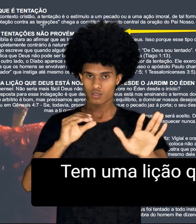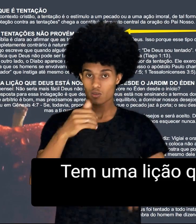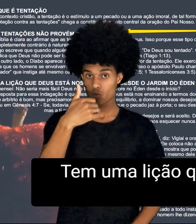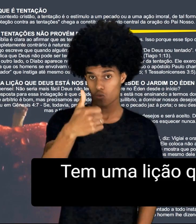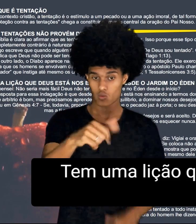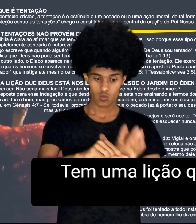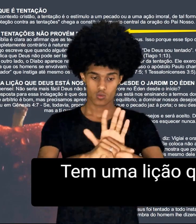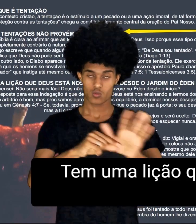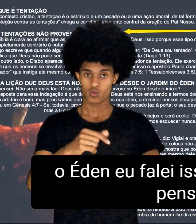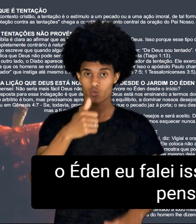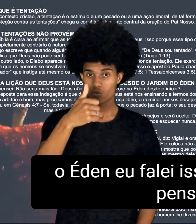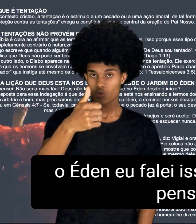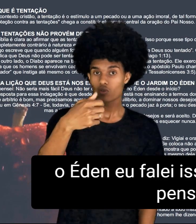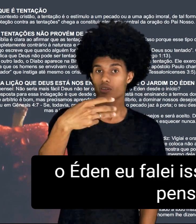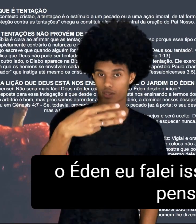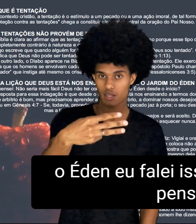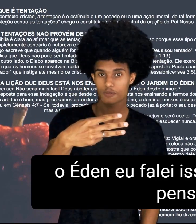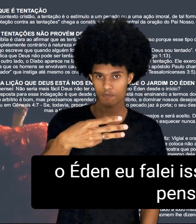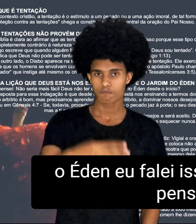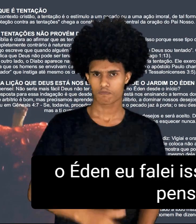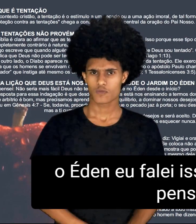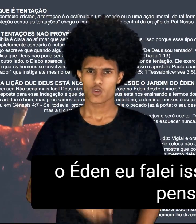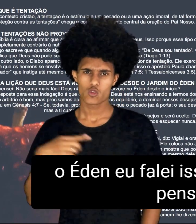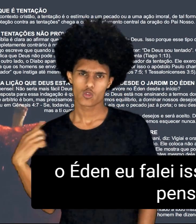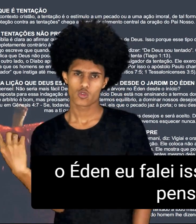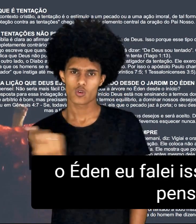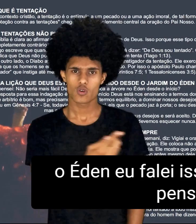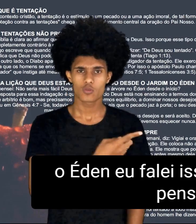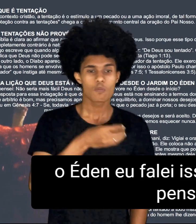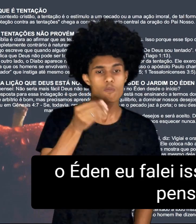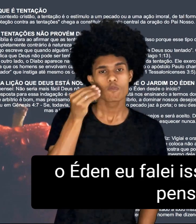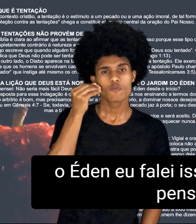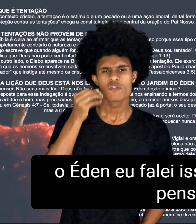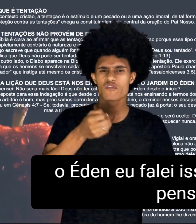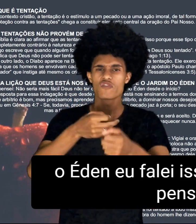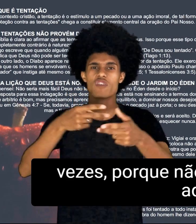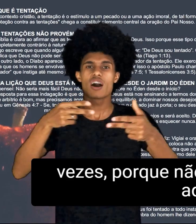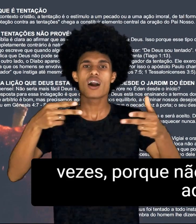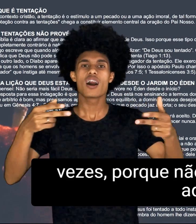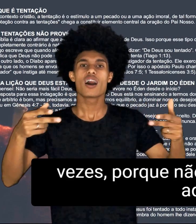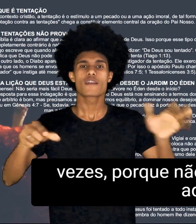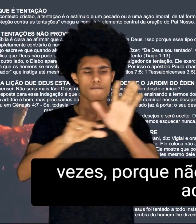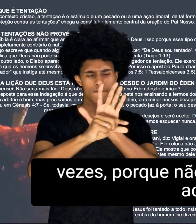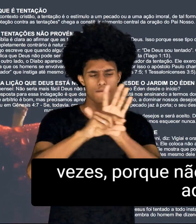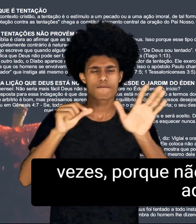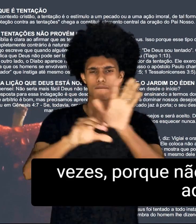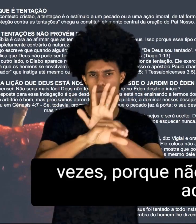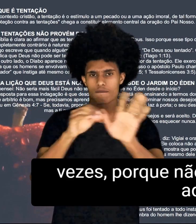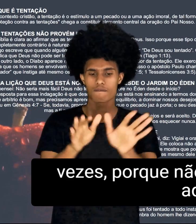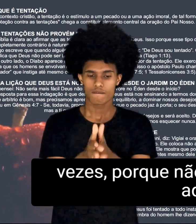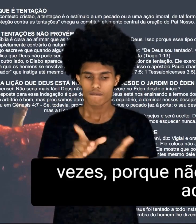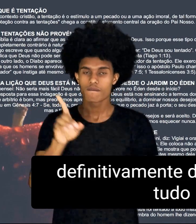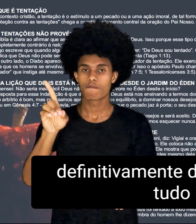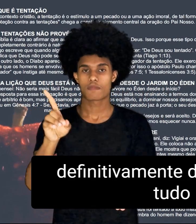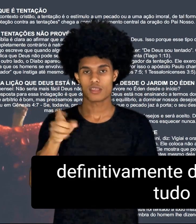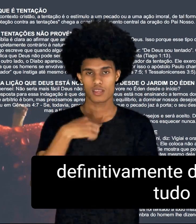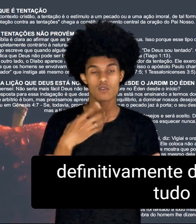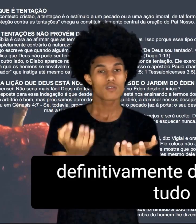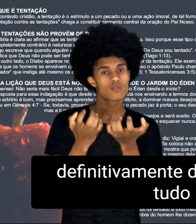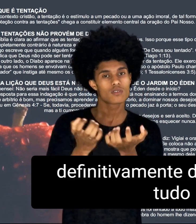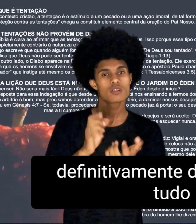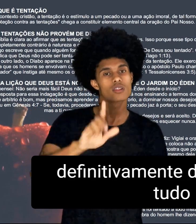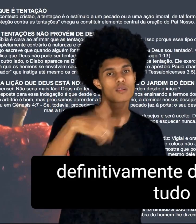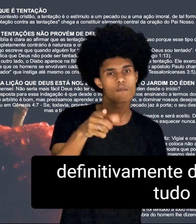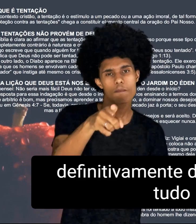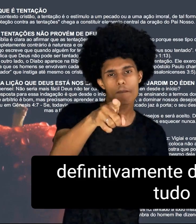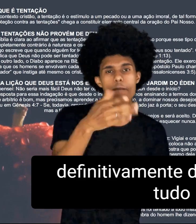nos dando lá desde o Éden, eu falei isso no estudo passado, né? Já pensei algumas vezes, porque não seria mais fácil Deus tirar aquela árvore definitivamente do